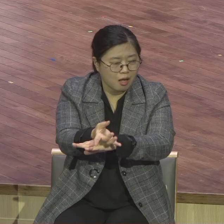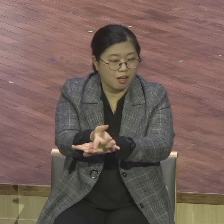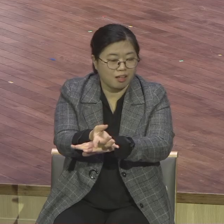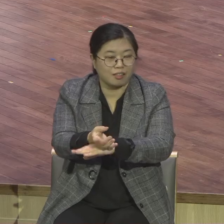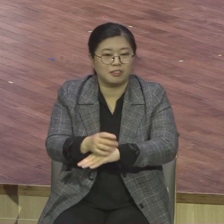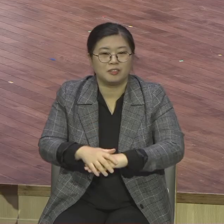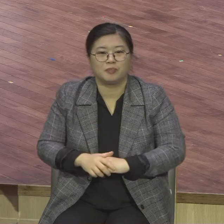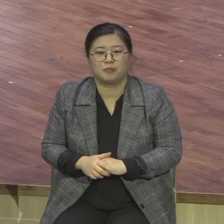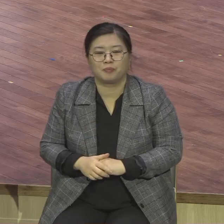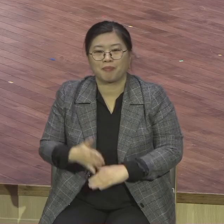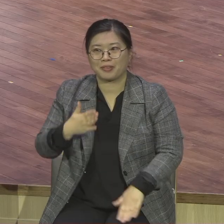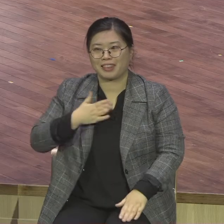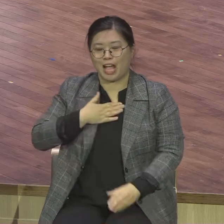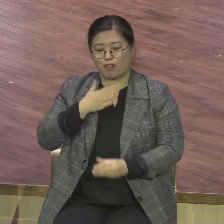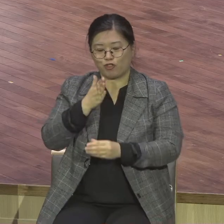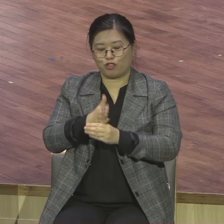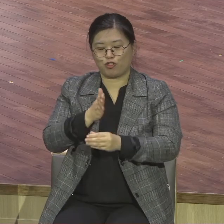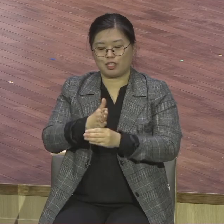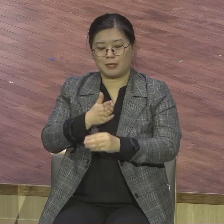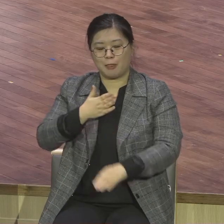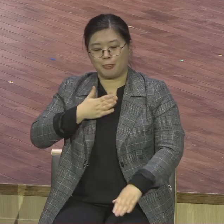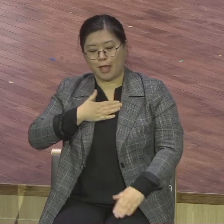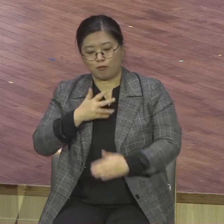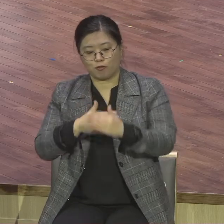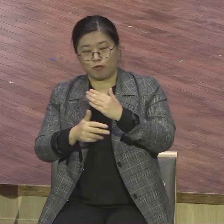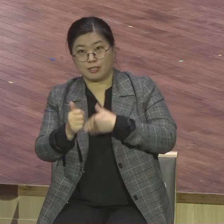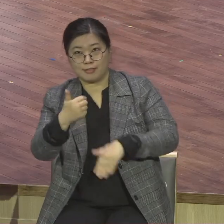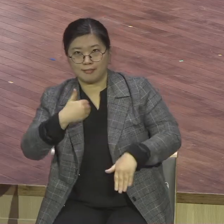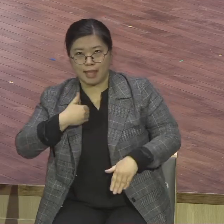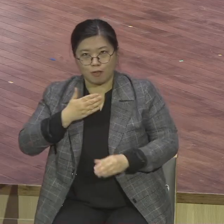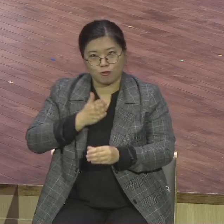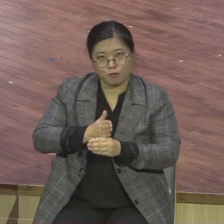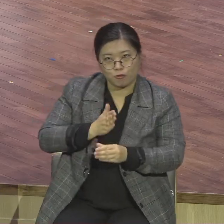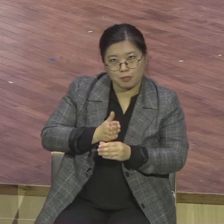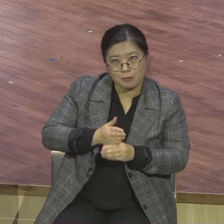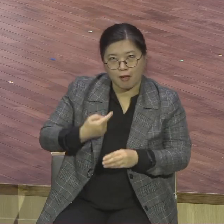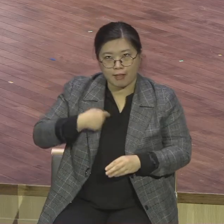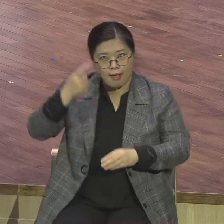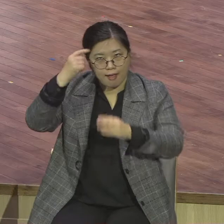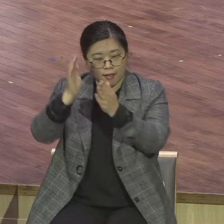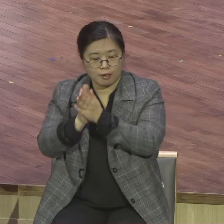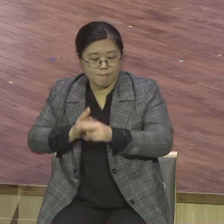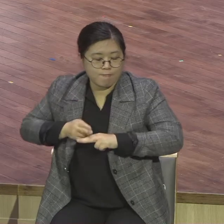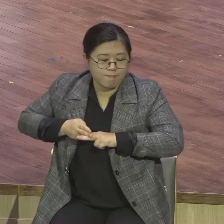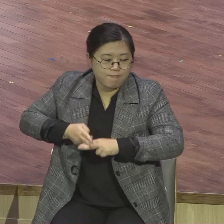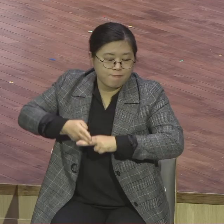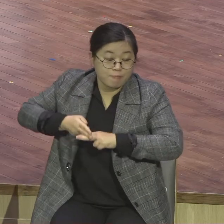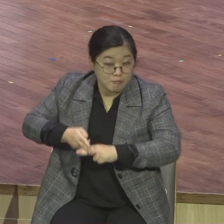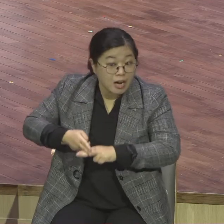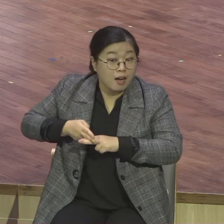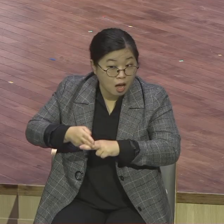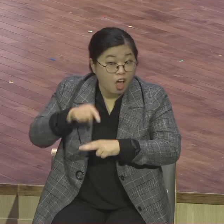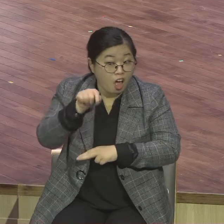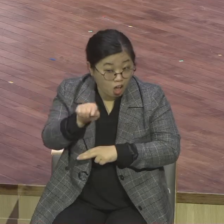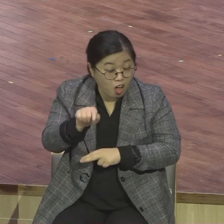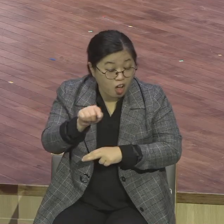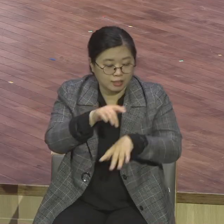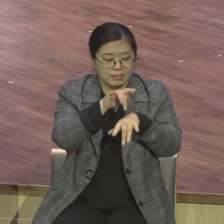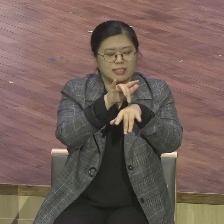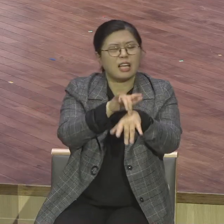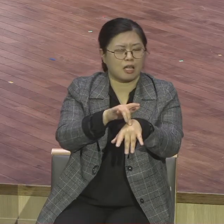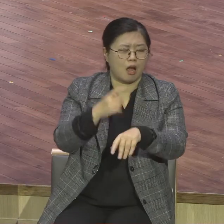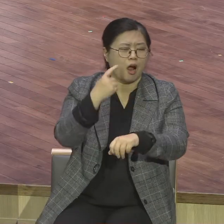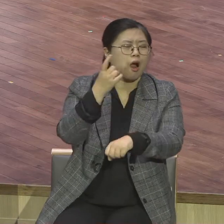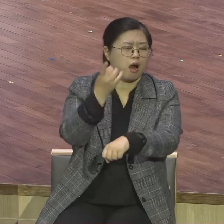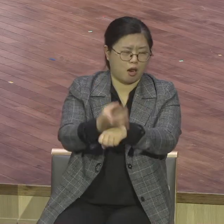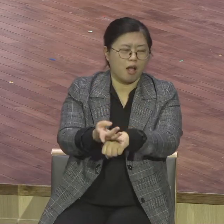내가 주인입니다. 내 중심으로 해석해 나가는 겁니다. 그리고 두 번째는 창세기 6장 물질 중심입니다. 물질.